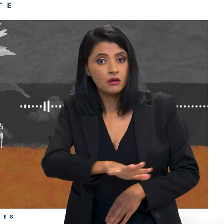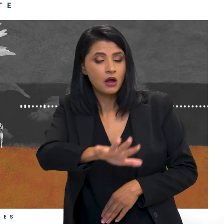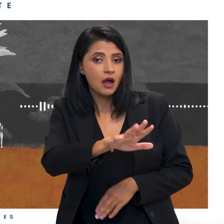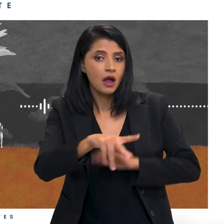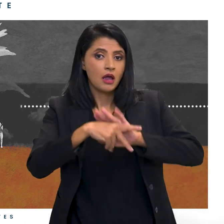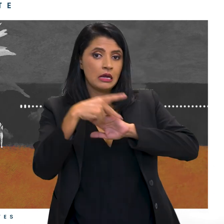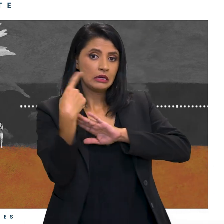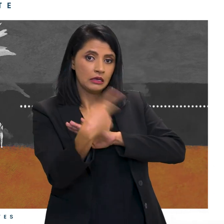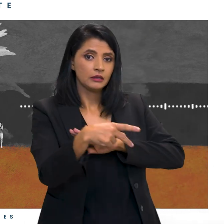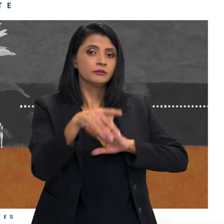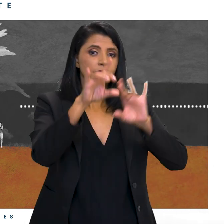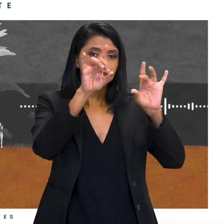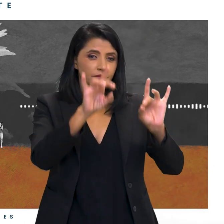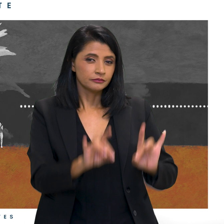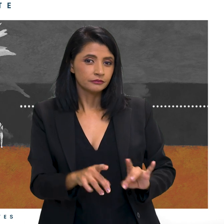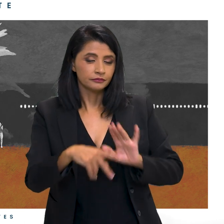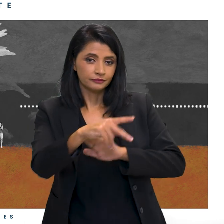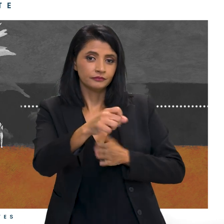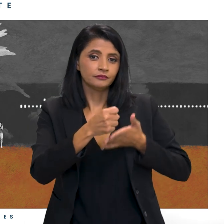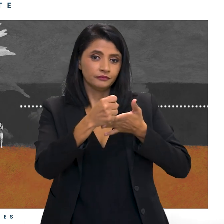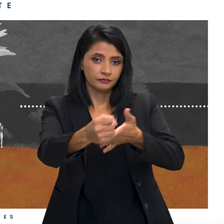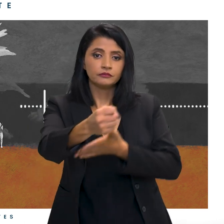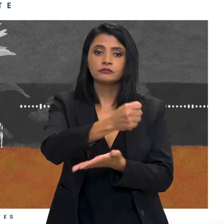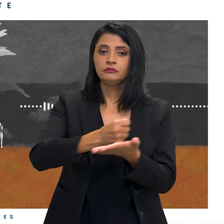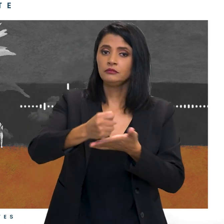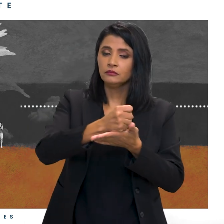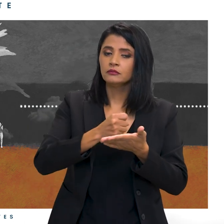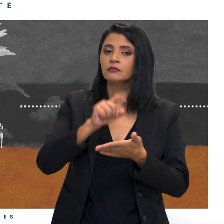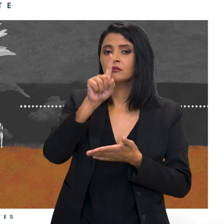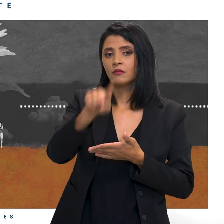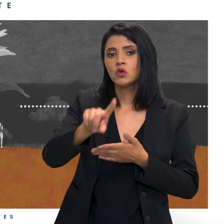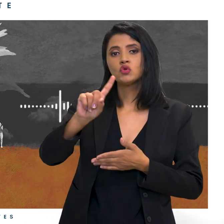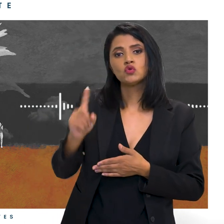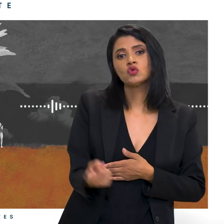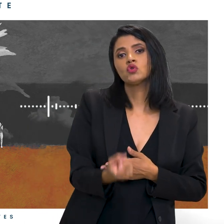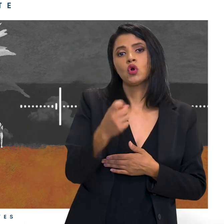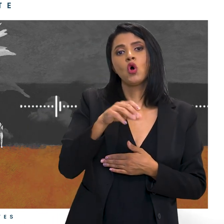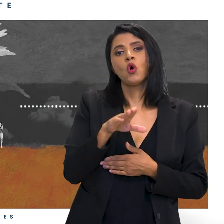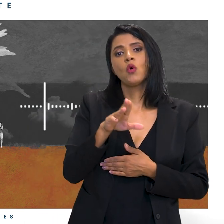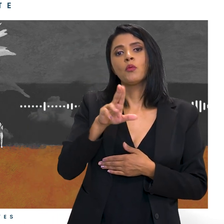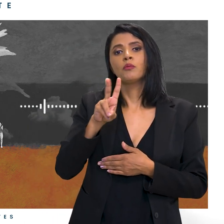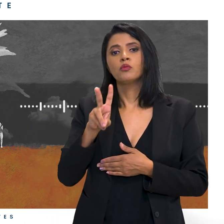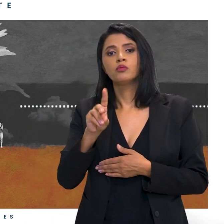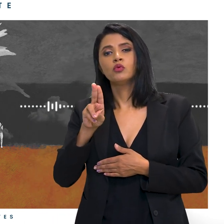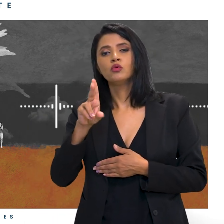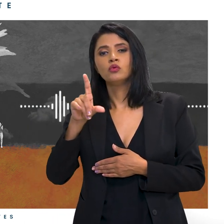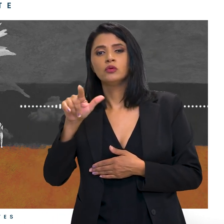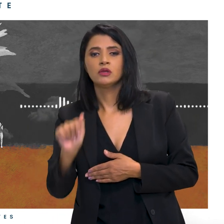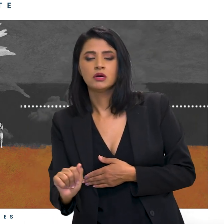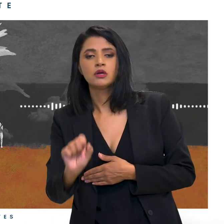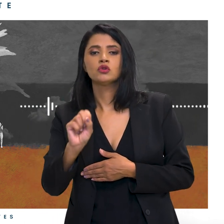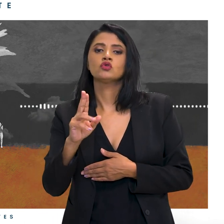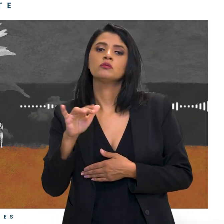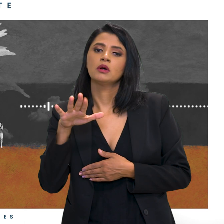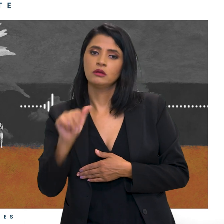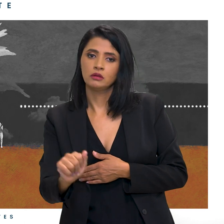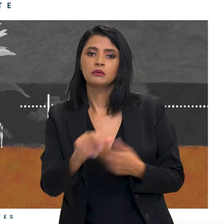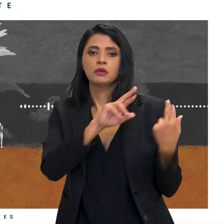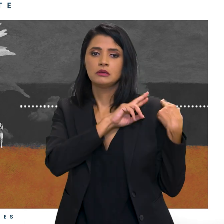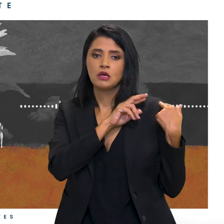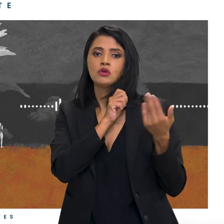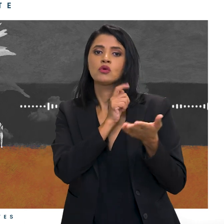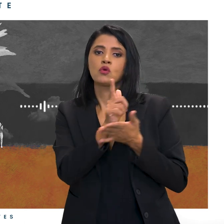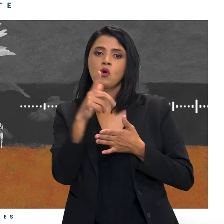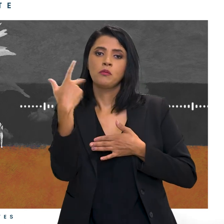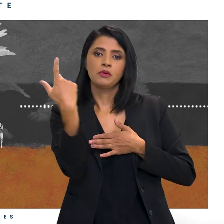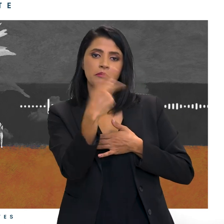âmbito do componente especializado da assistência farmacêutica, apenas o burosumab é de responsabilidade de